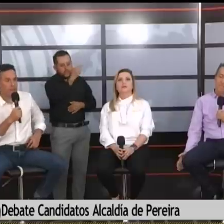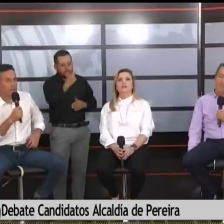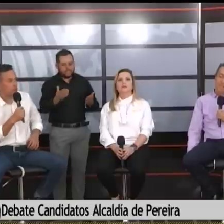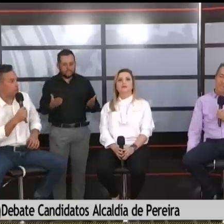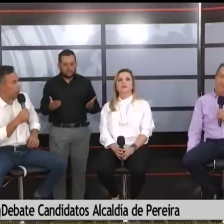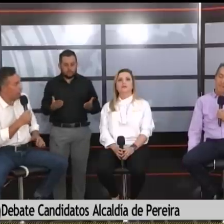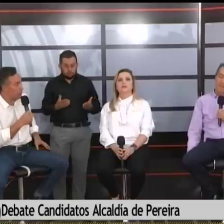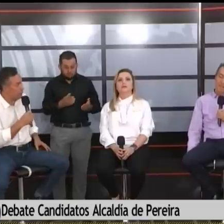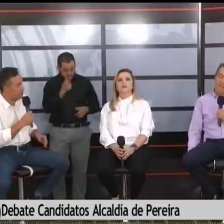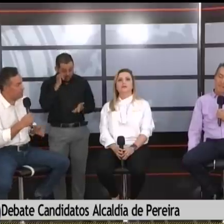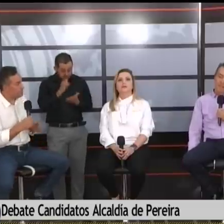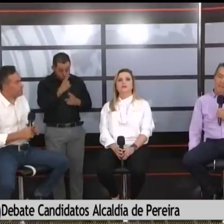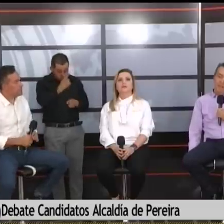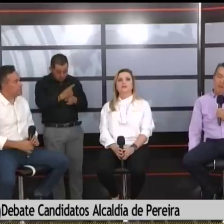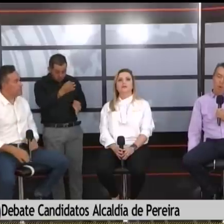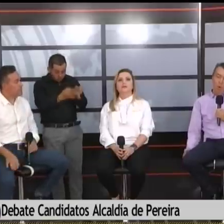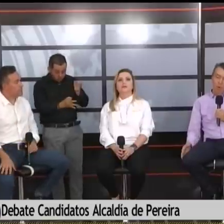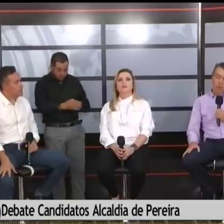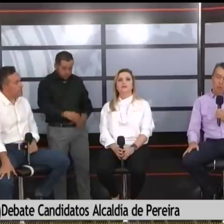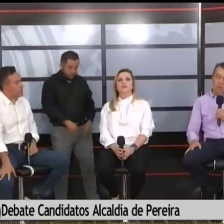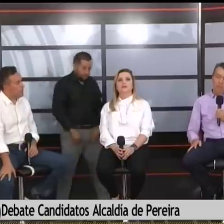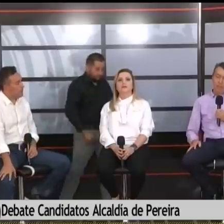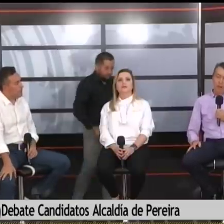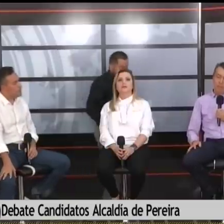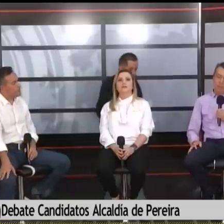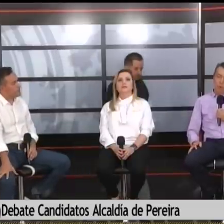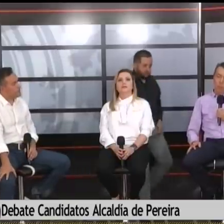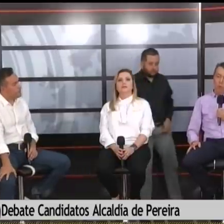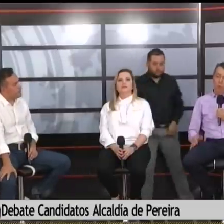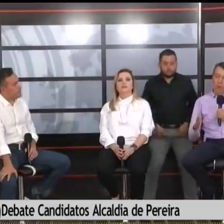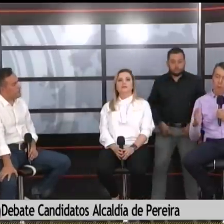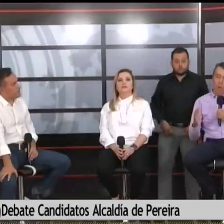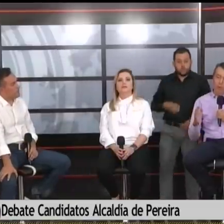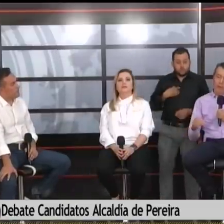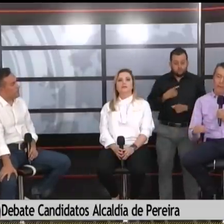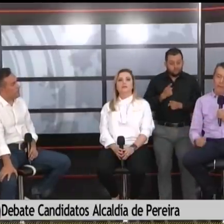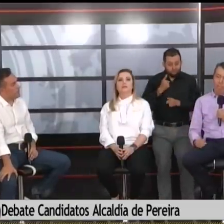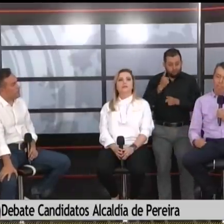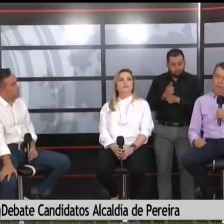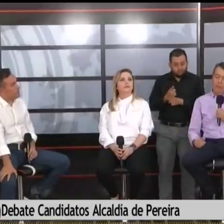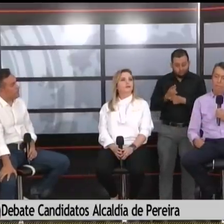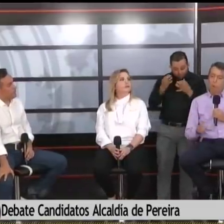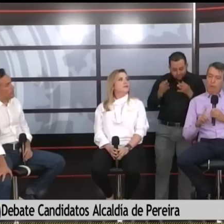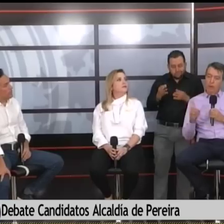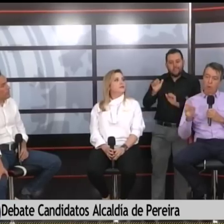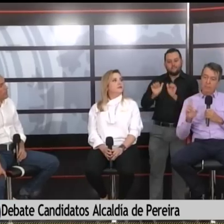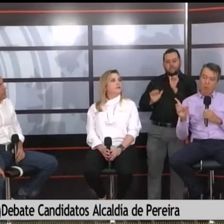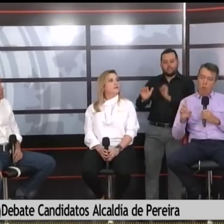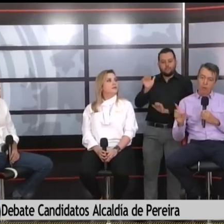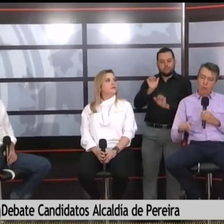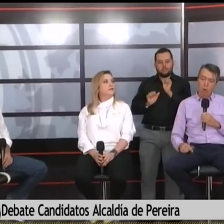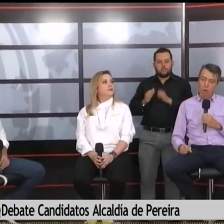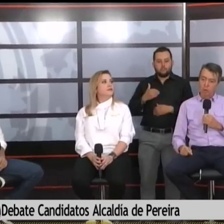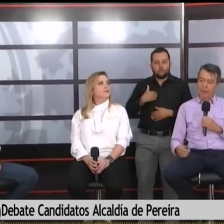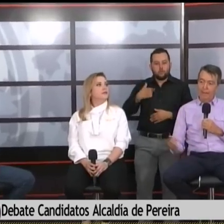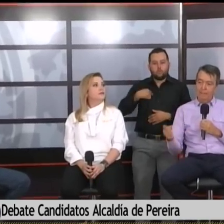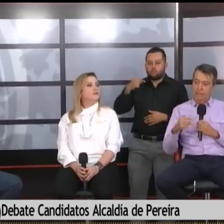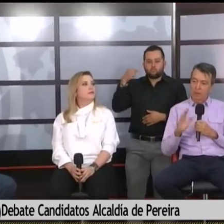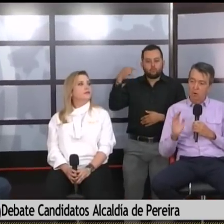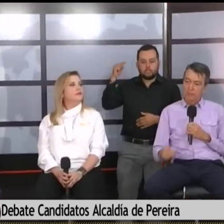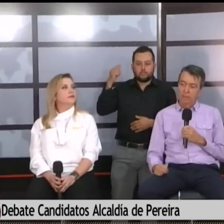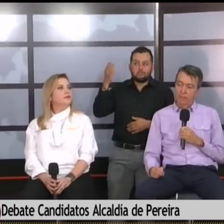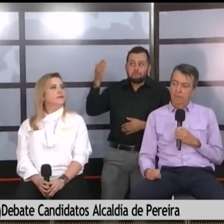¿A usted le parece que eso es correcto? Lo correcto es defender el patrimonio público. Yo me hago elegir porque no he estado con ninguno de los